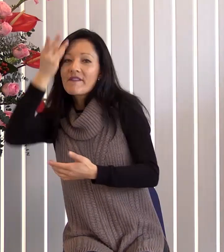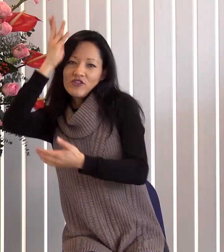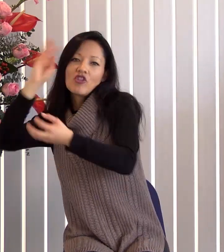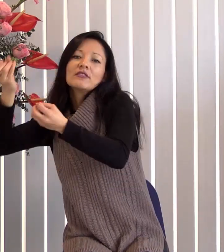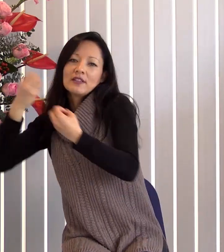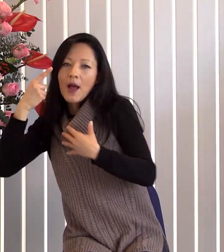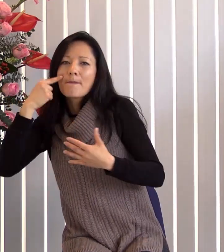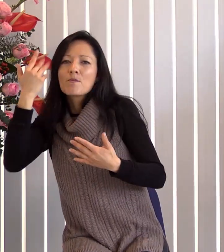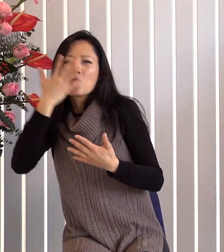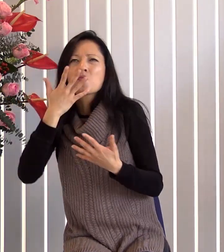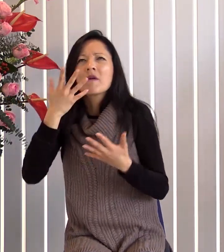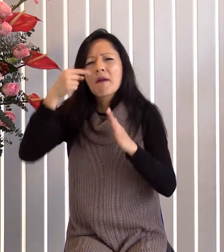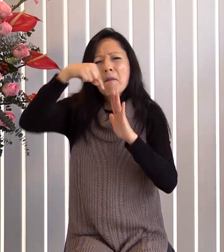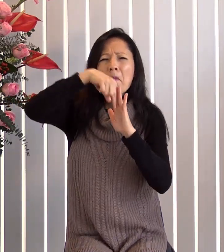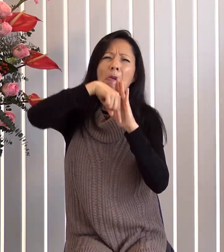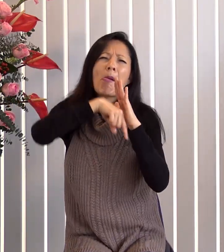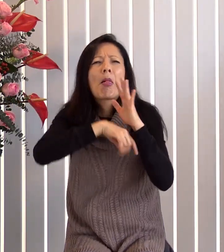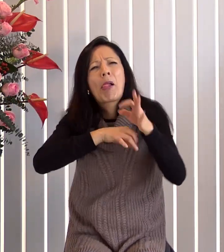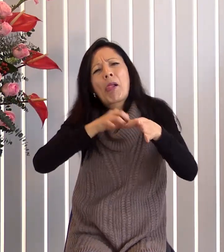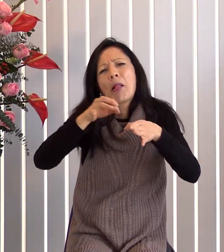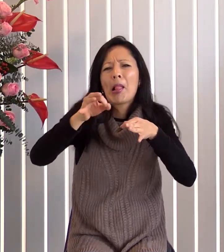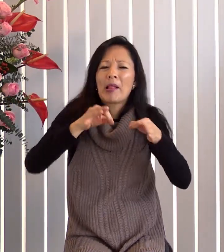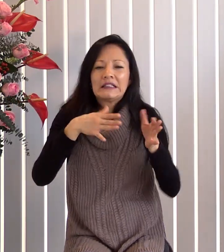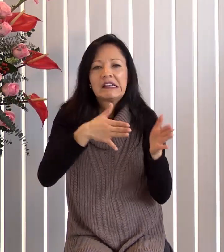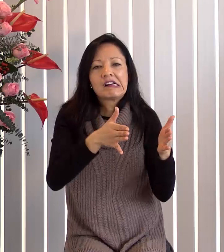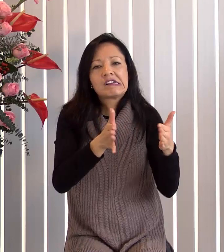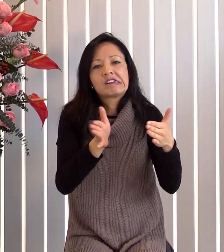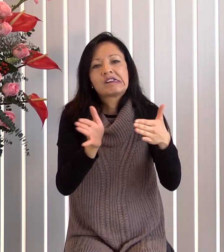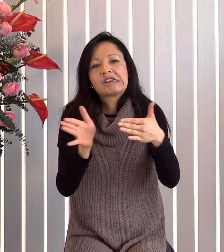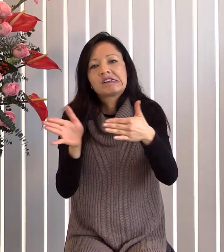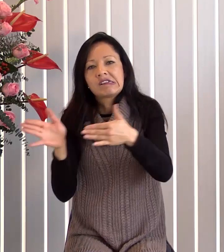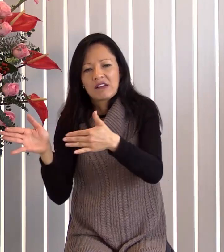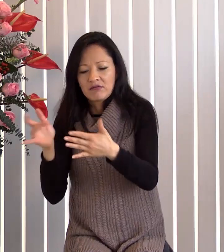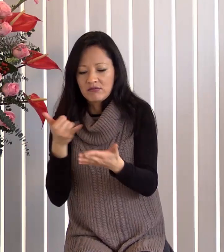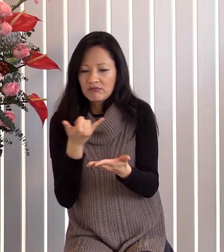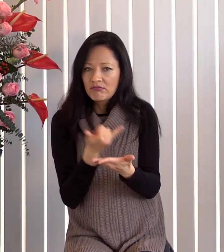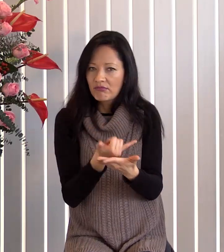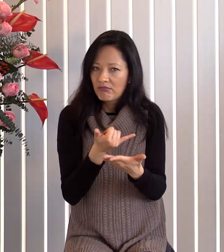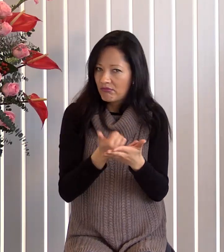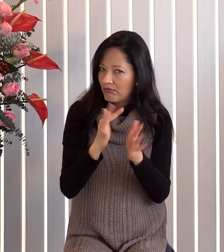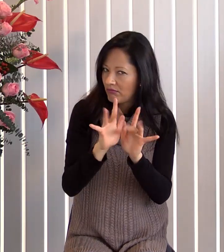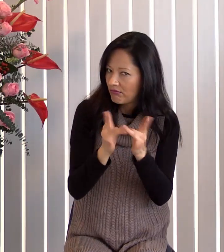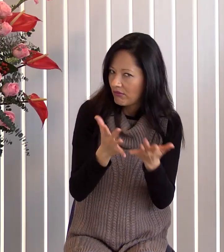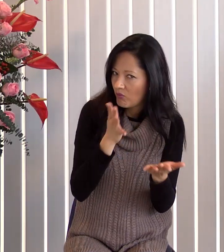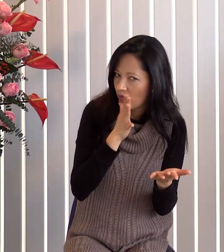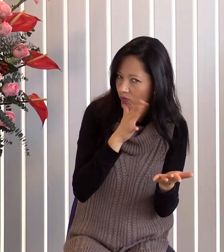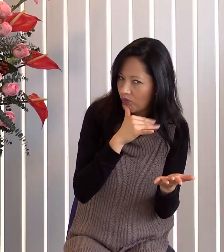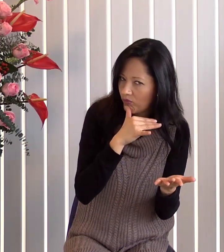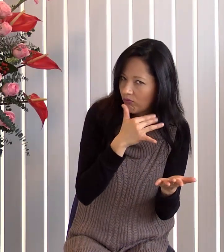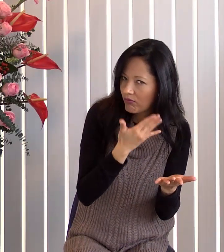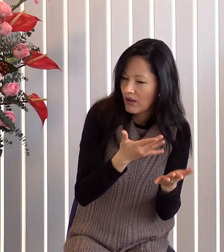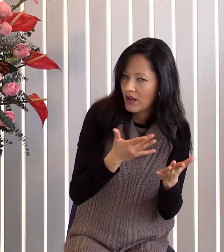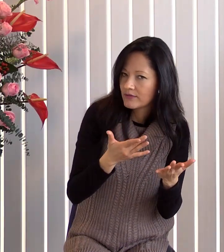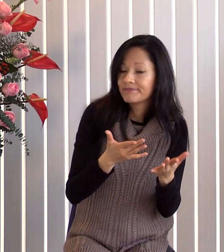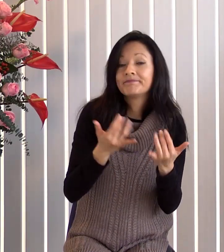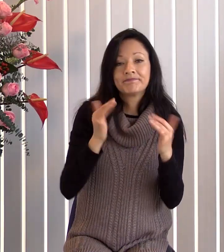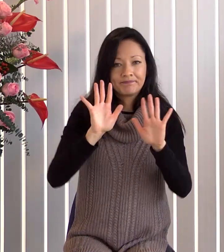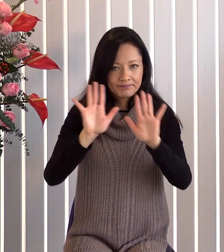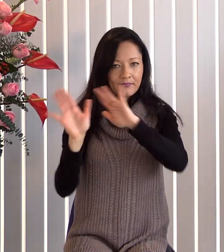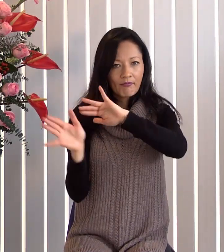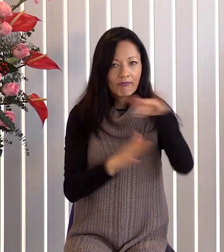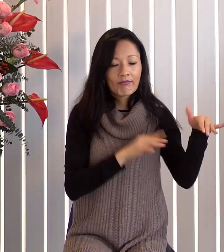teología derivada de un asunto que no está en la palabra. Esta semana hemos tenido el deleite